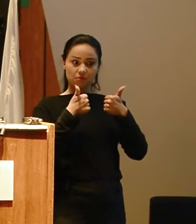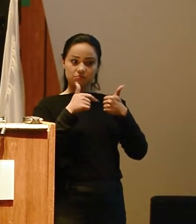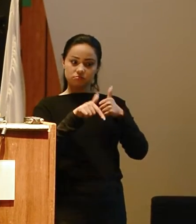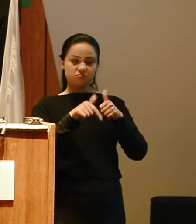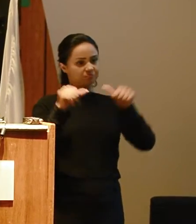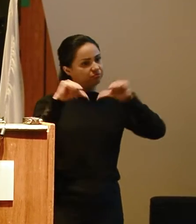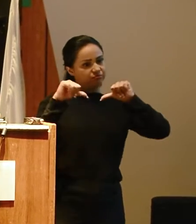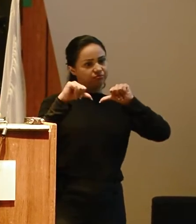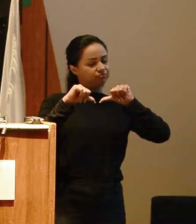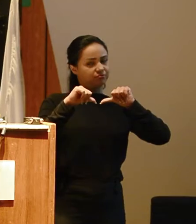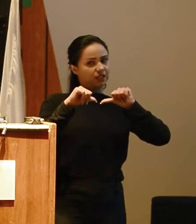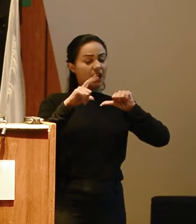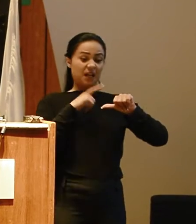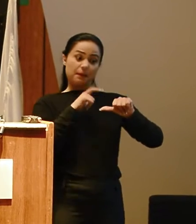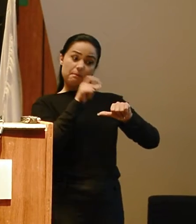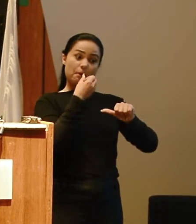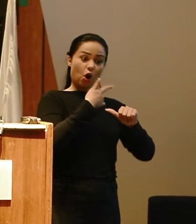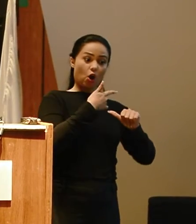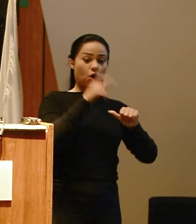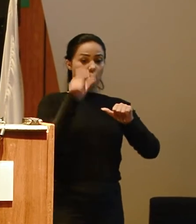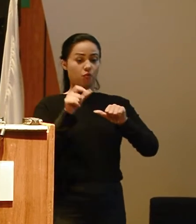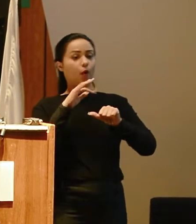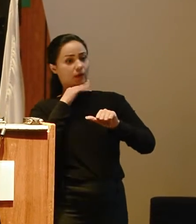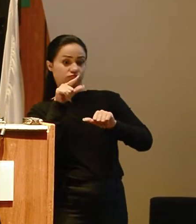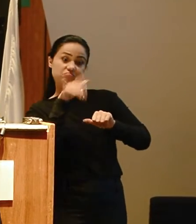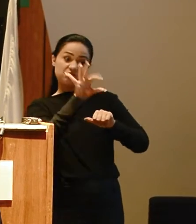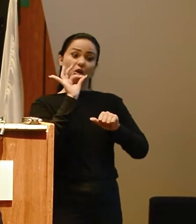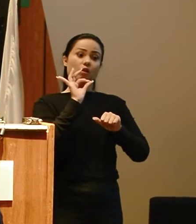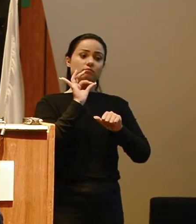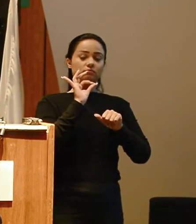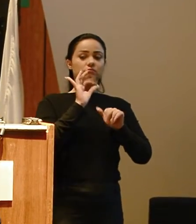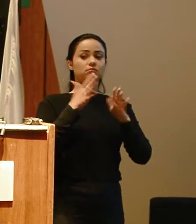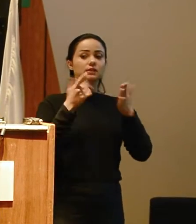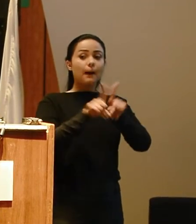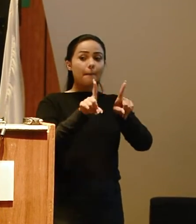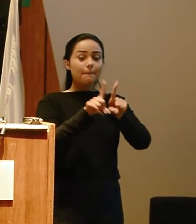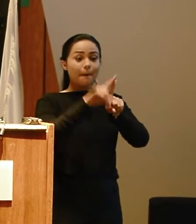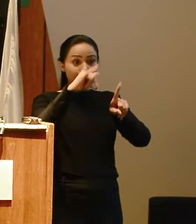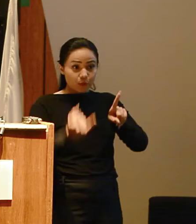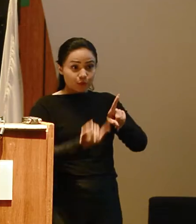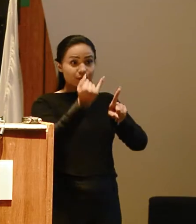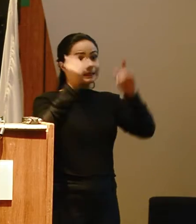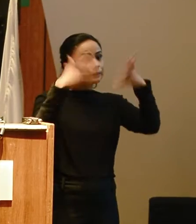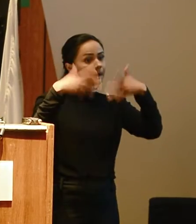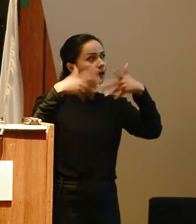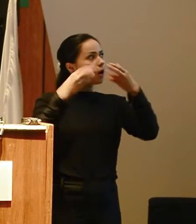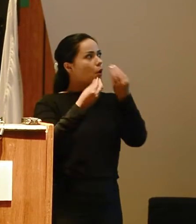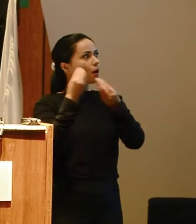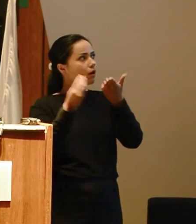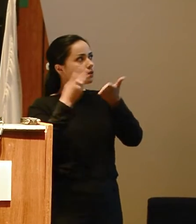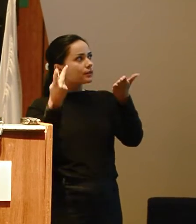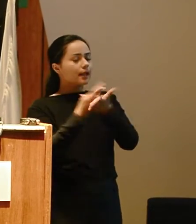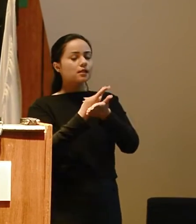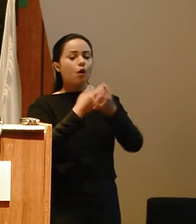desvantagem, esse tem essa vantagem, essa desvantagem, você que escolhe. E também a oportunidade de explicar como é que